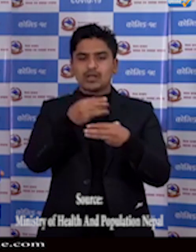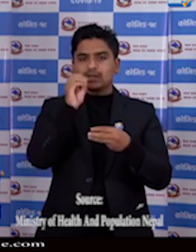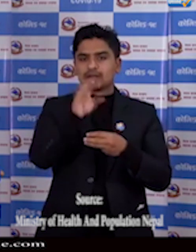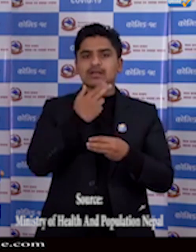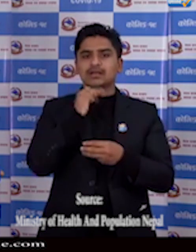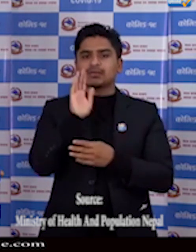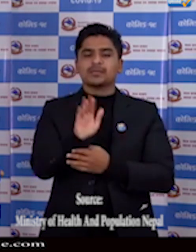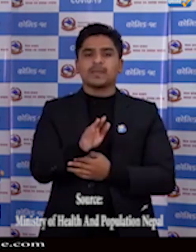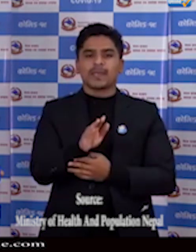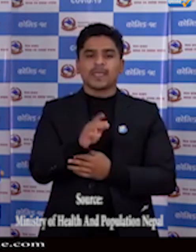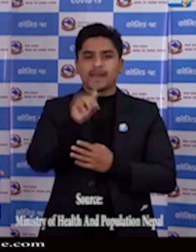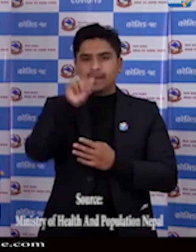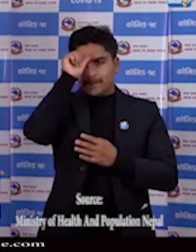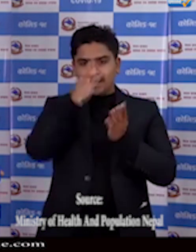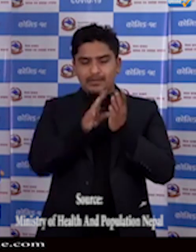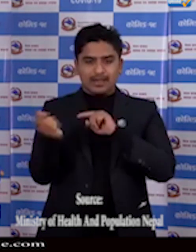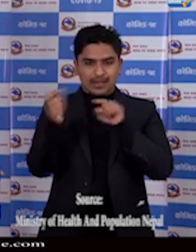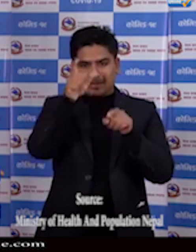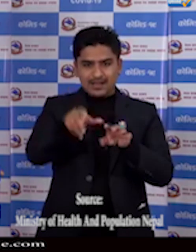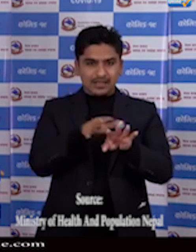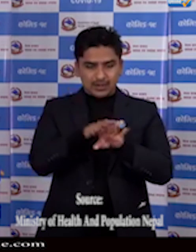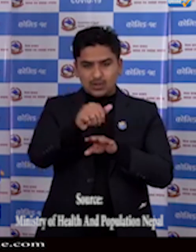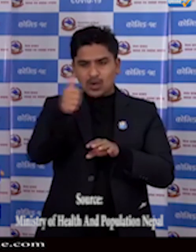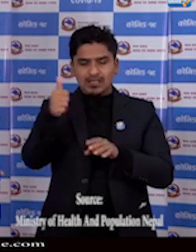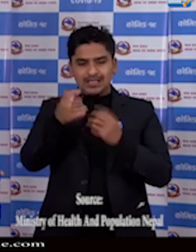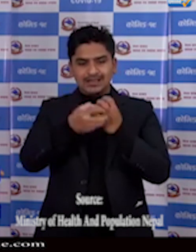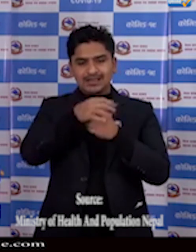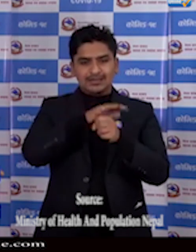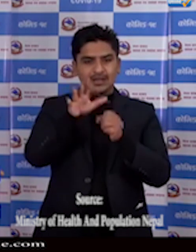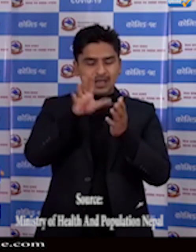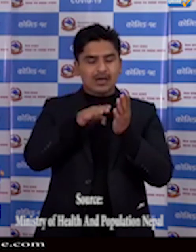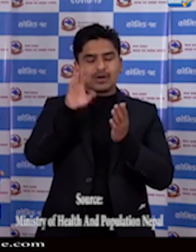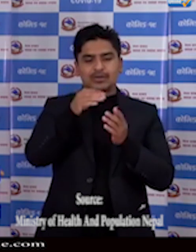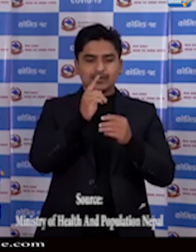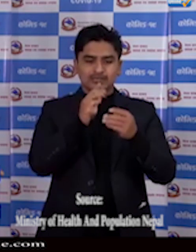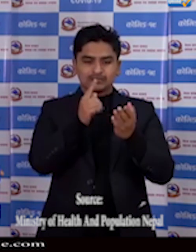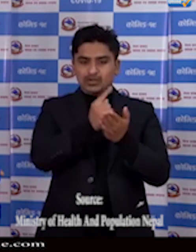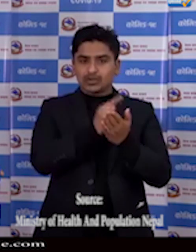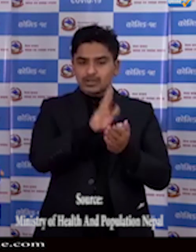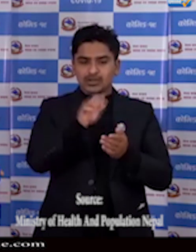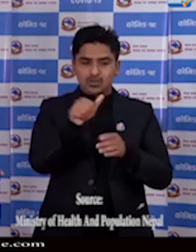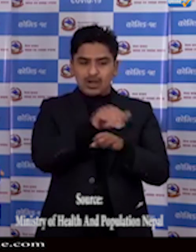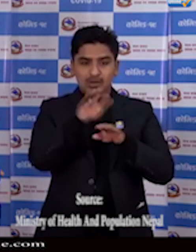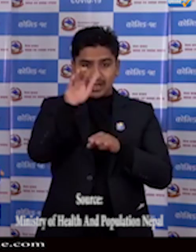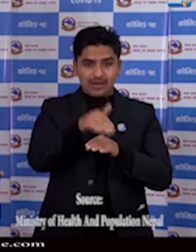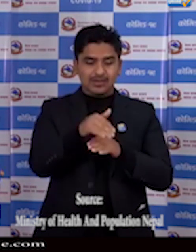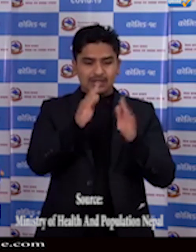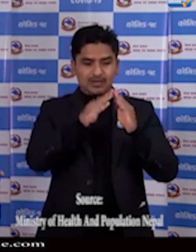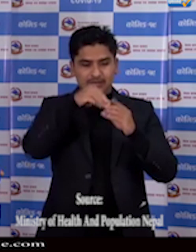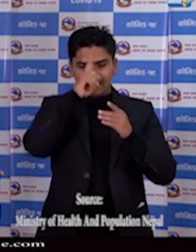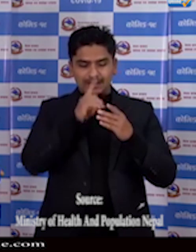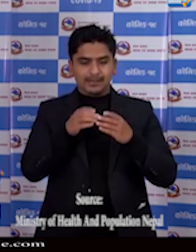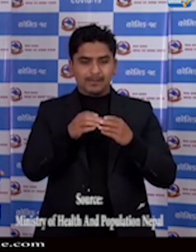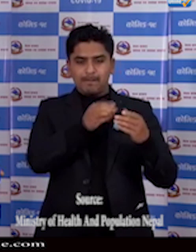चाहन्छु। भारतबाट आउनुभएका व्यक्तिहरू वा अन्य देशहरूबाट पनि आउने क्रम छ, अब उहाँहरू आउने व्यक्ति र क्वारेन्टाइनमा